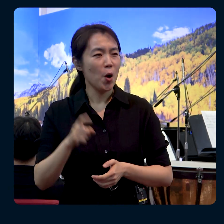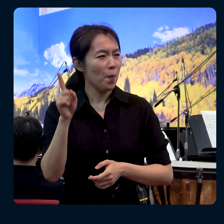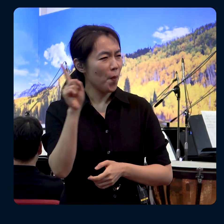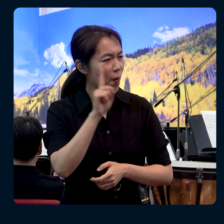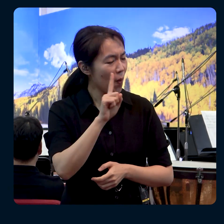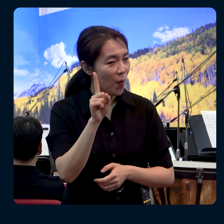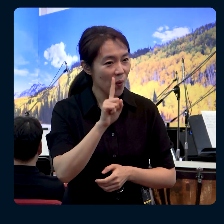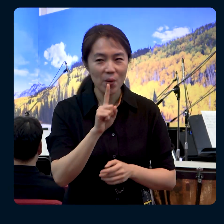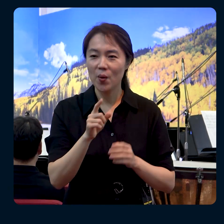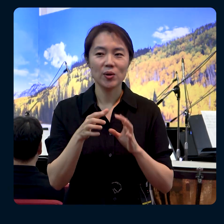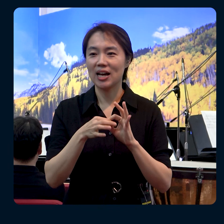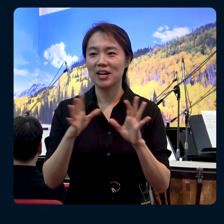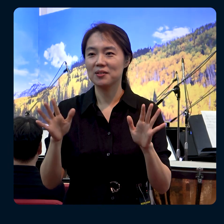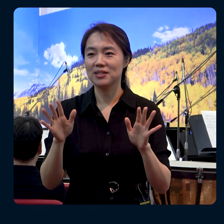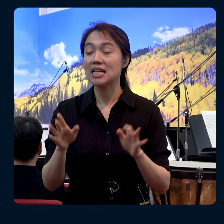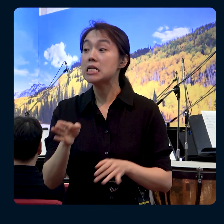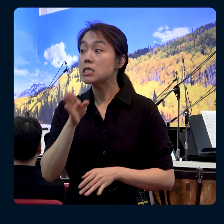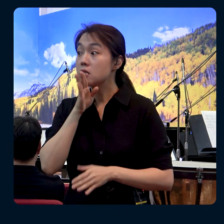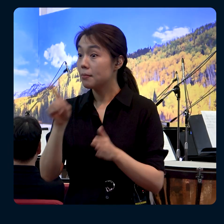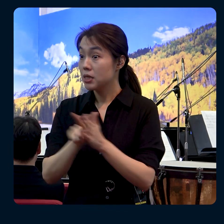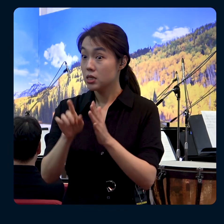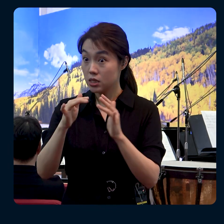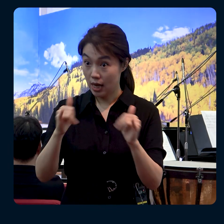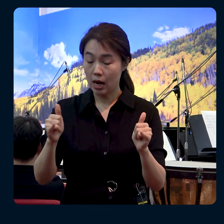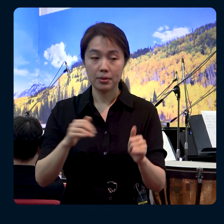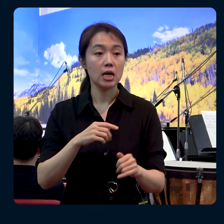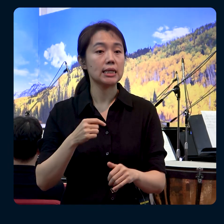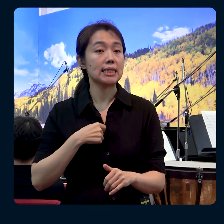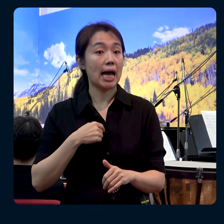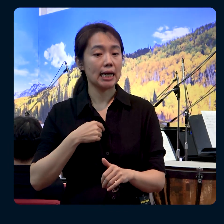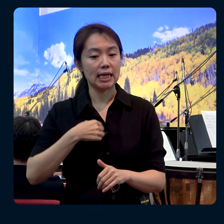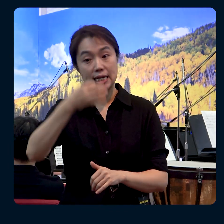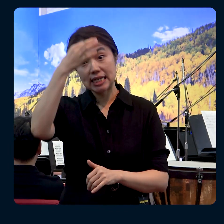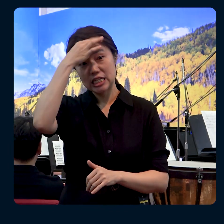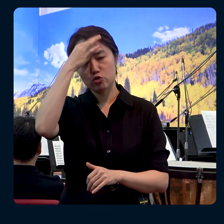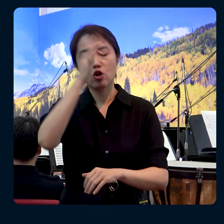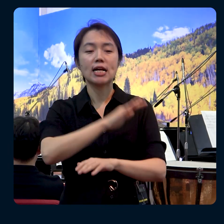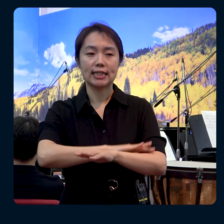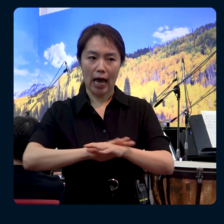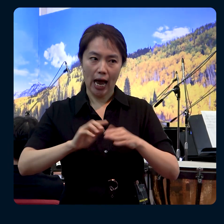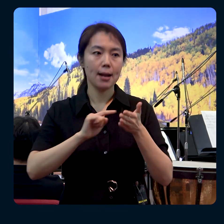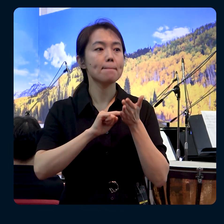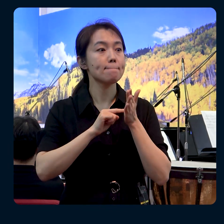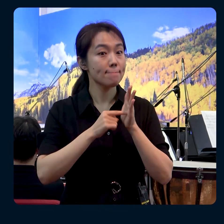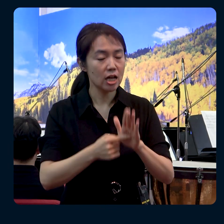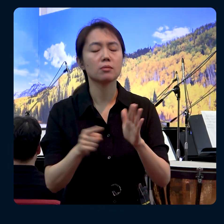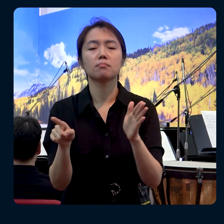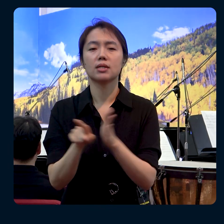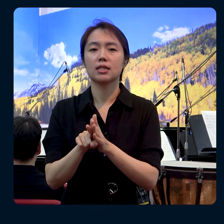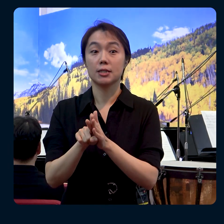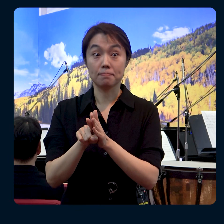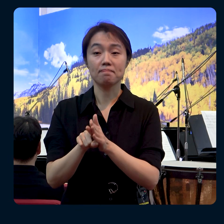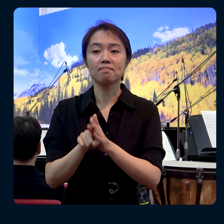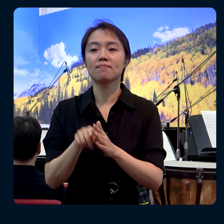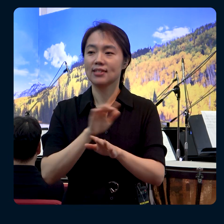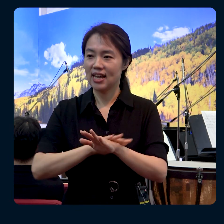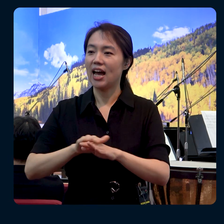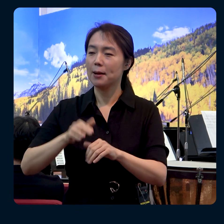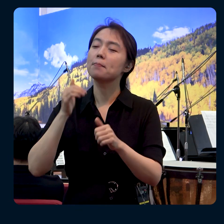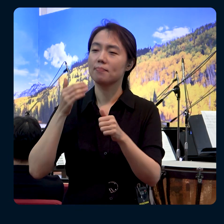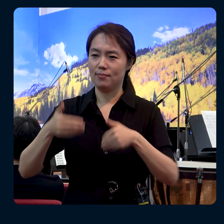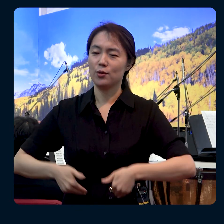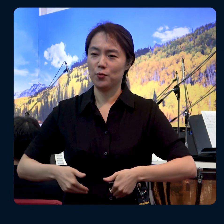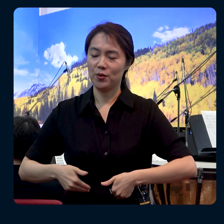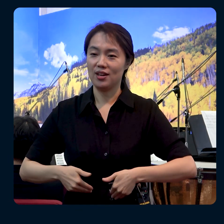참된 신앙인들은요, 자신의 신앙의 장기를 잘 발휘해야 하는 거예요. 그러면서 정말 그 신앙의